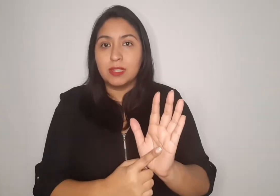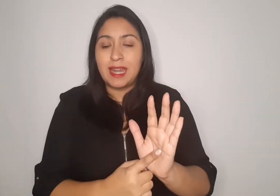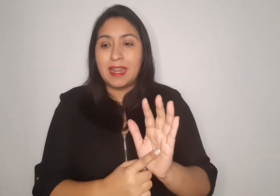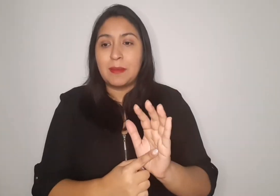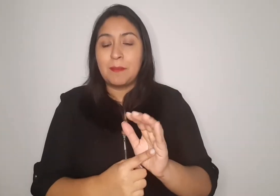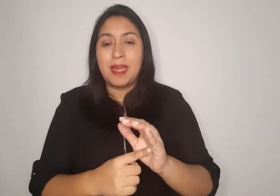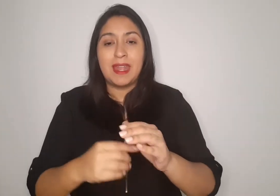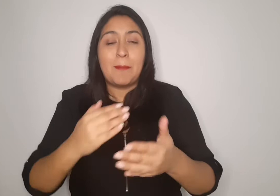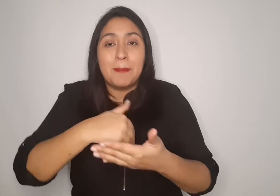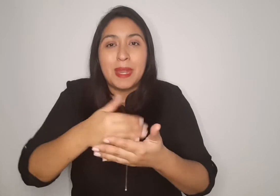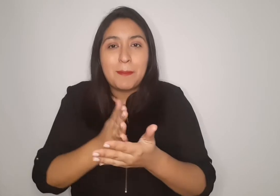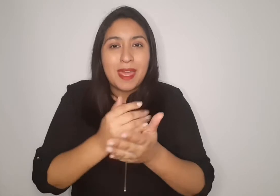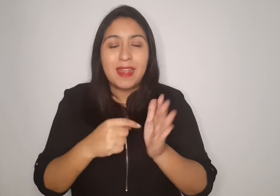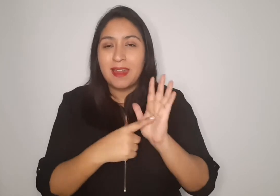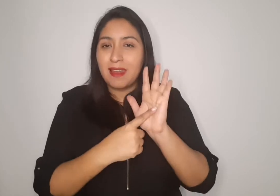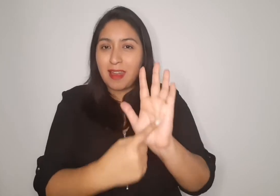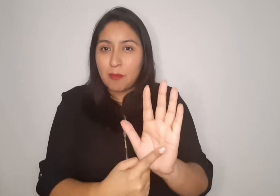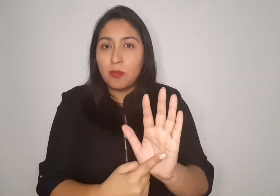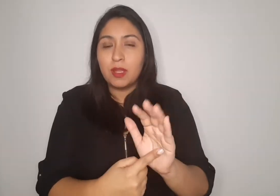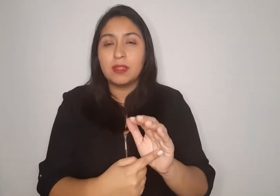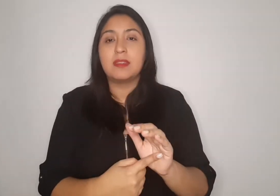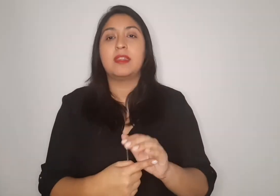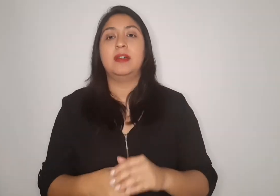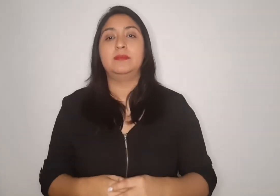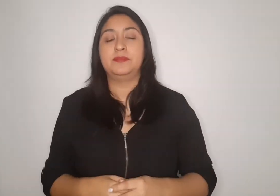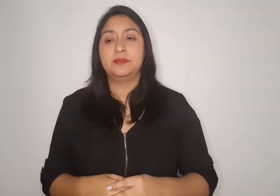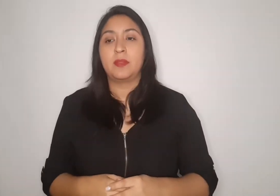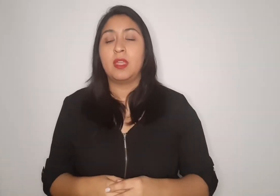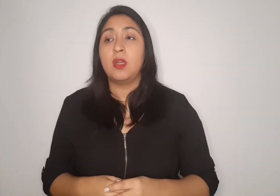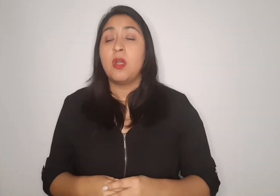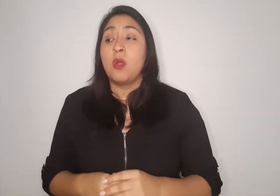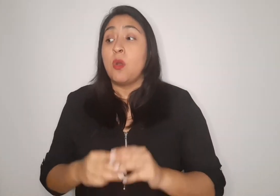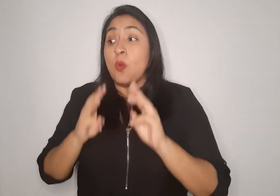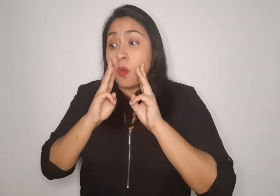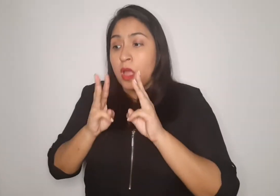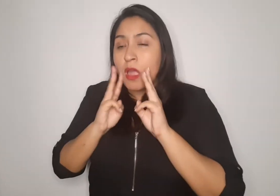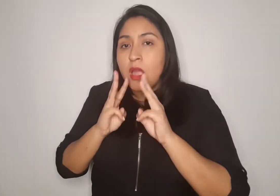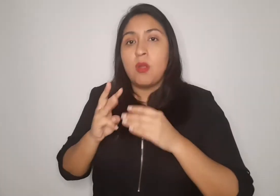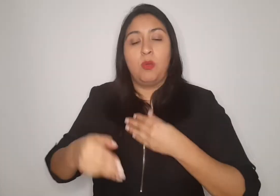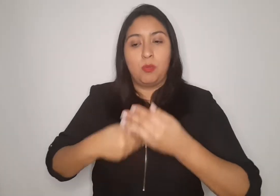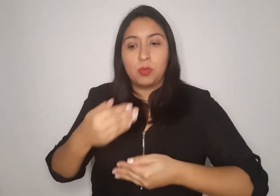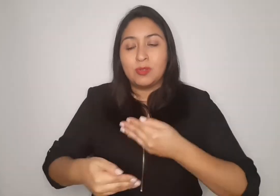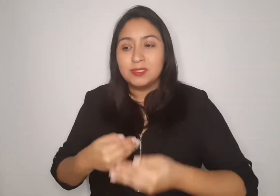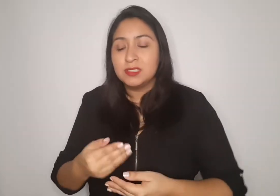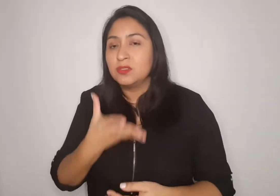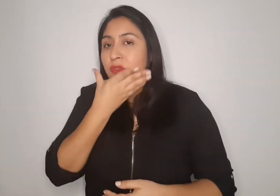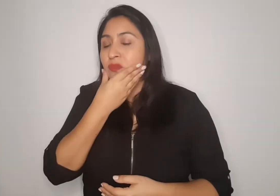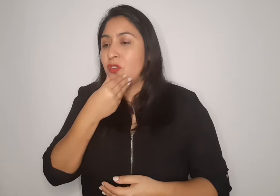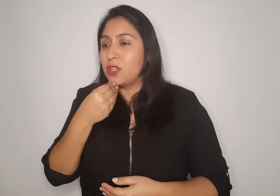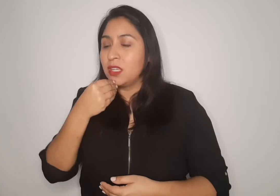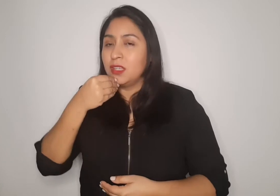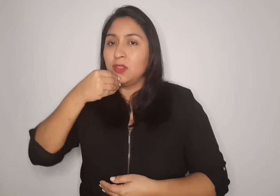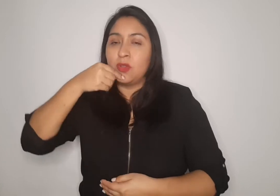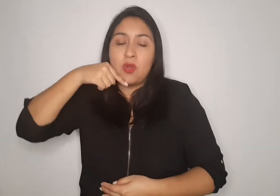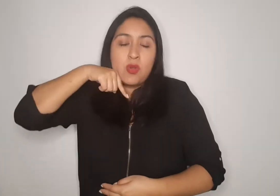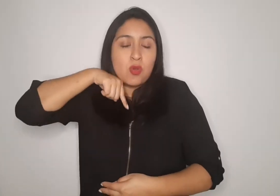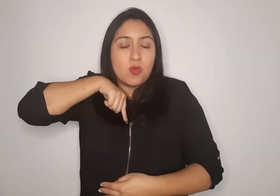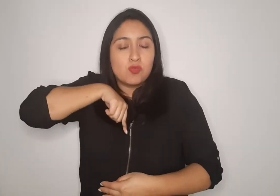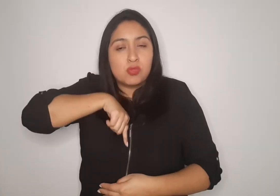wow, qué proceso tan bonito, tan profundo, tan sensible y tan